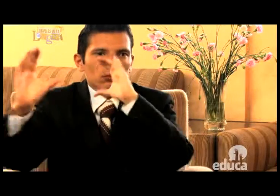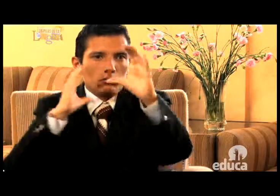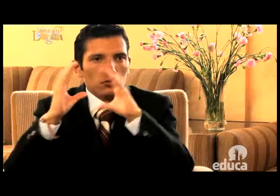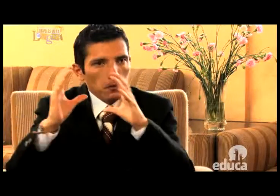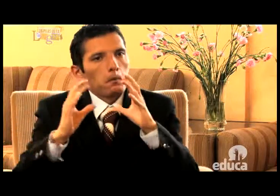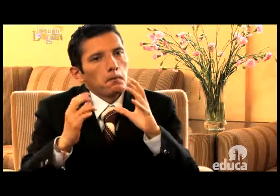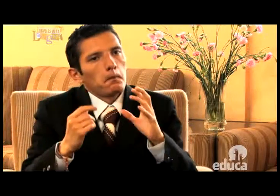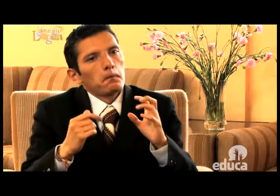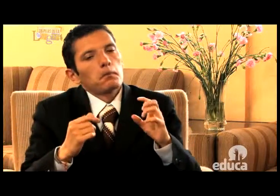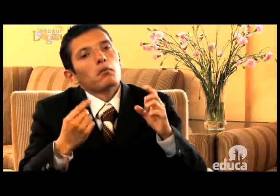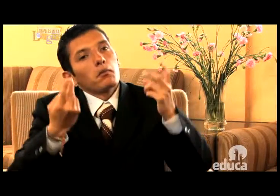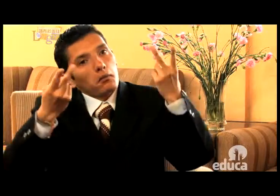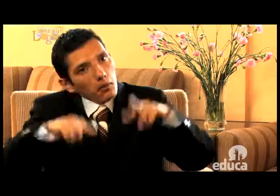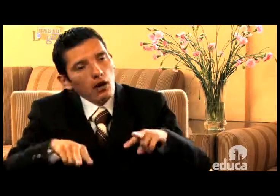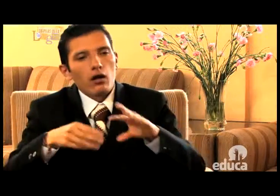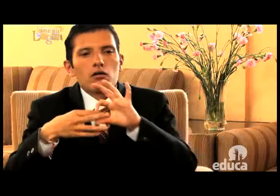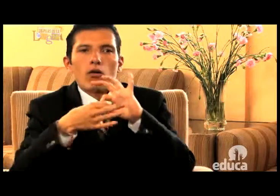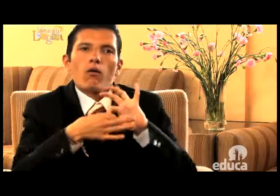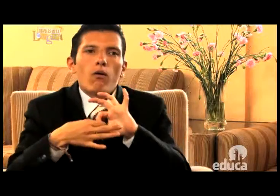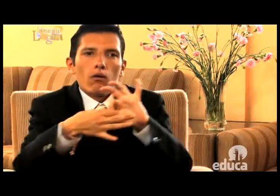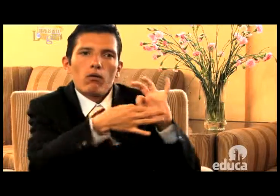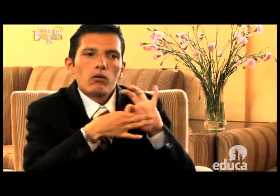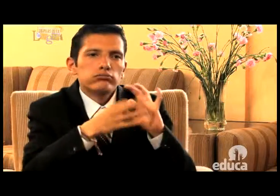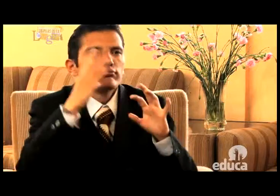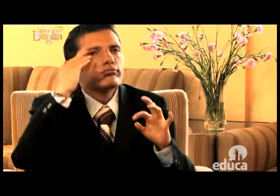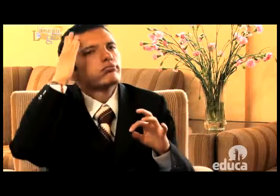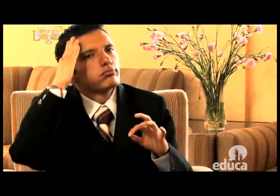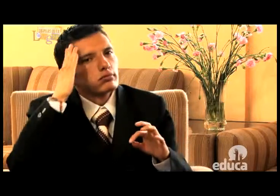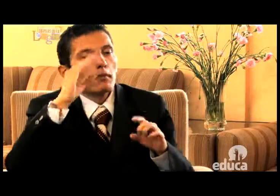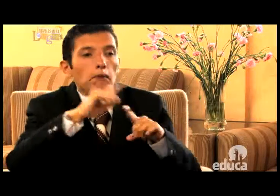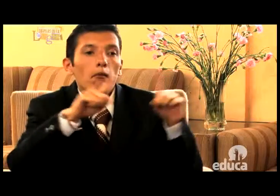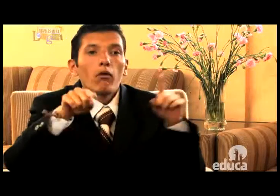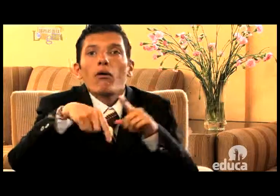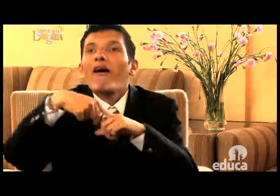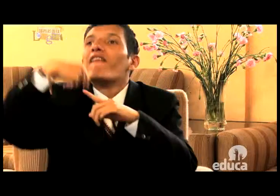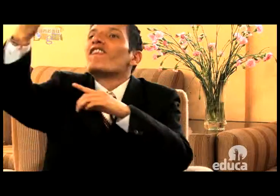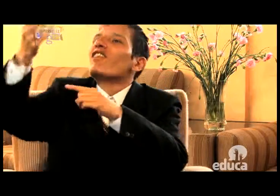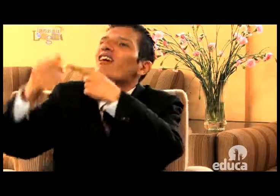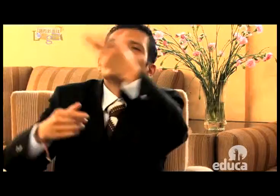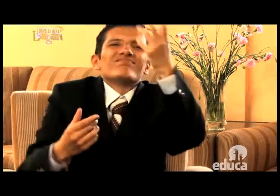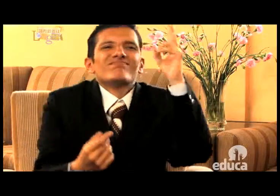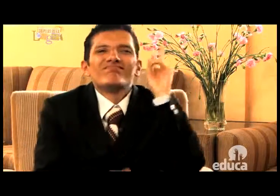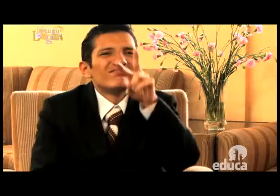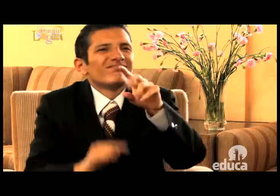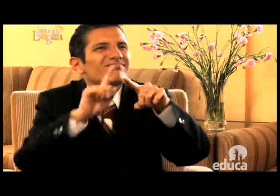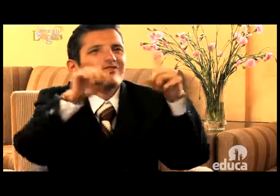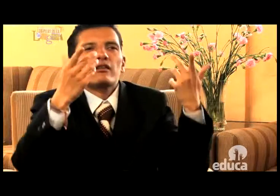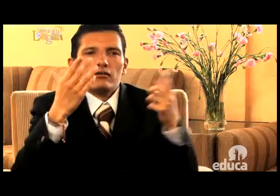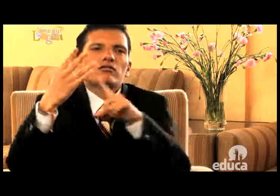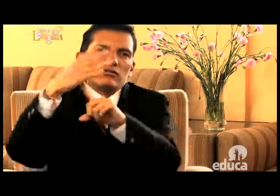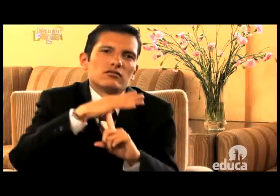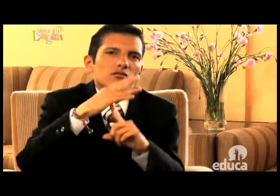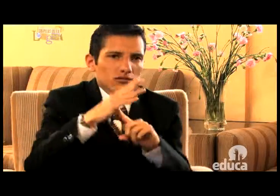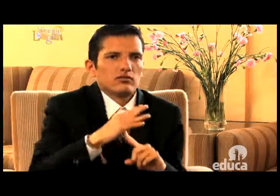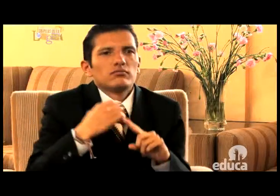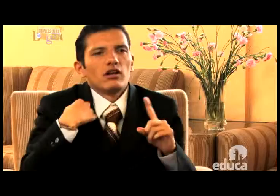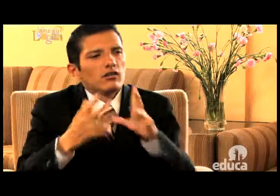Pero afuera, como no sabían que yo era sordo, yo intentaba comunicarme y no podía. Eso me hacía sentir